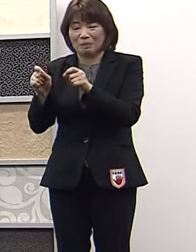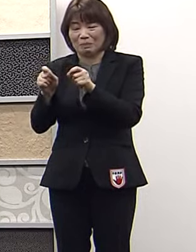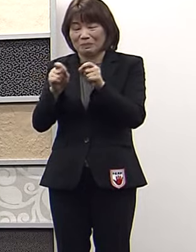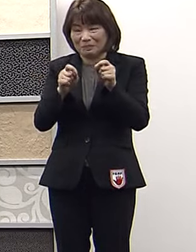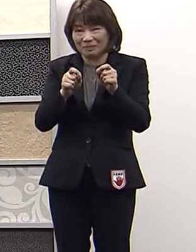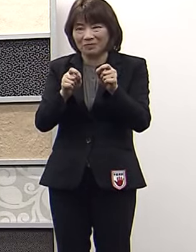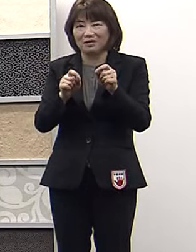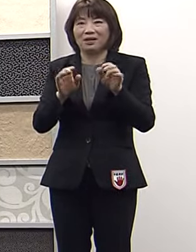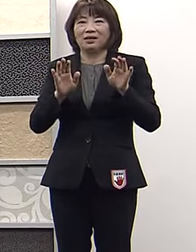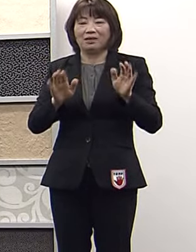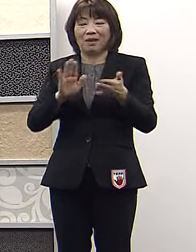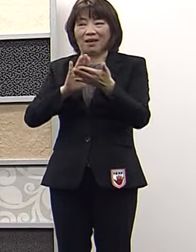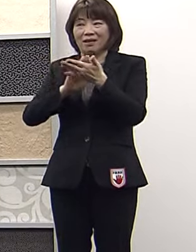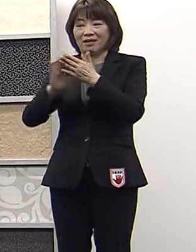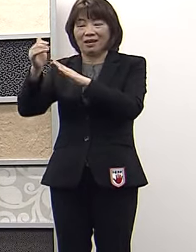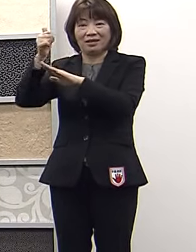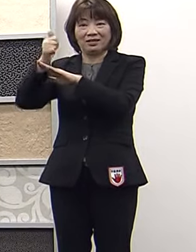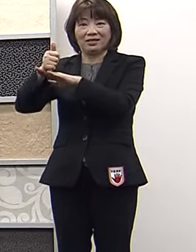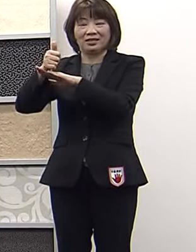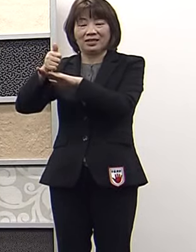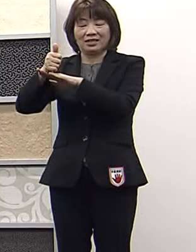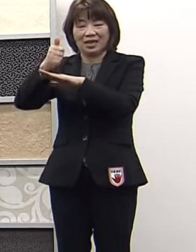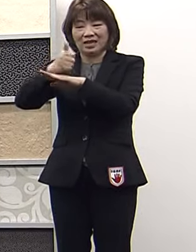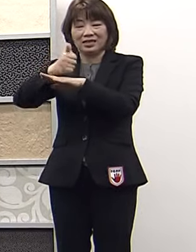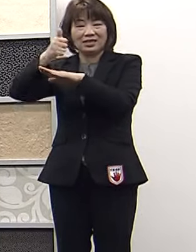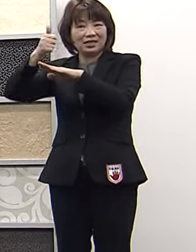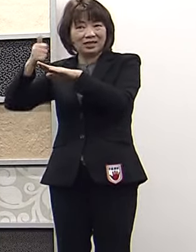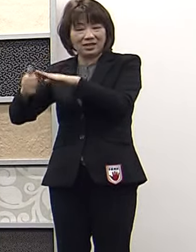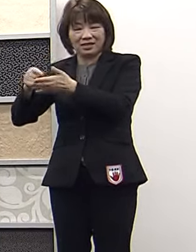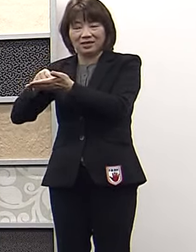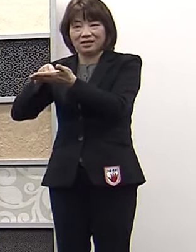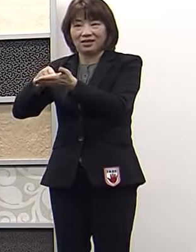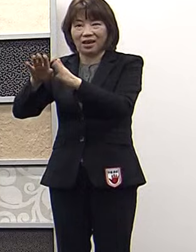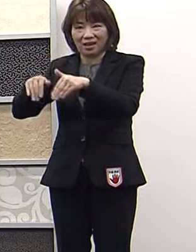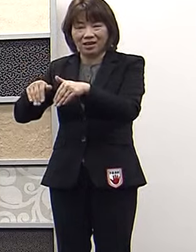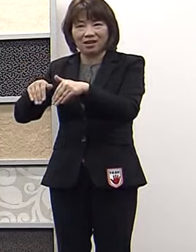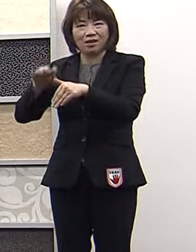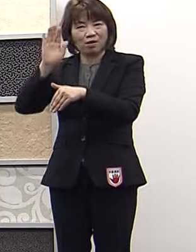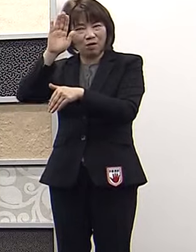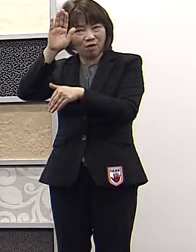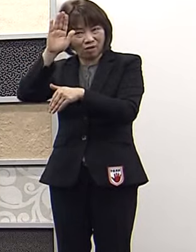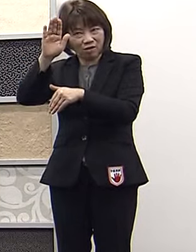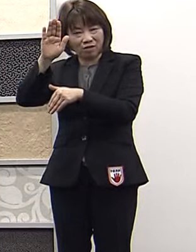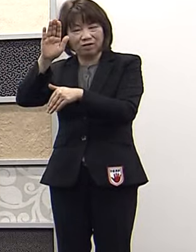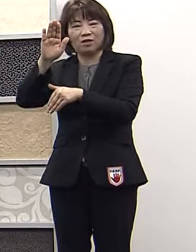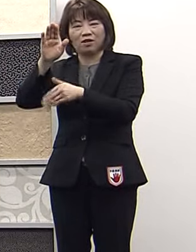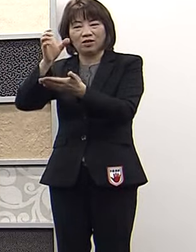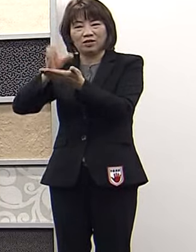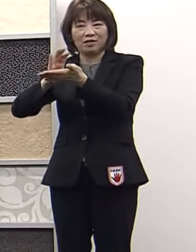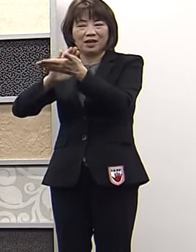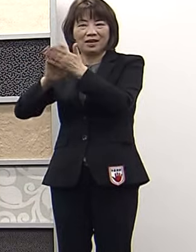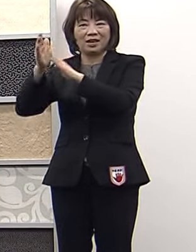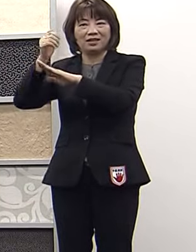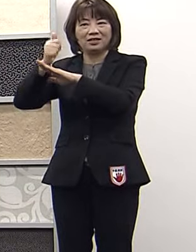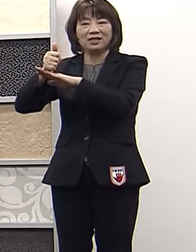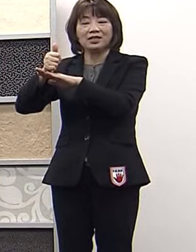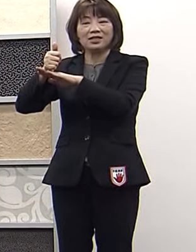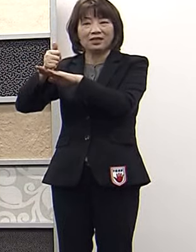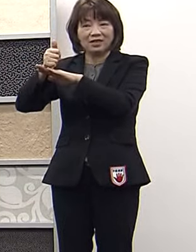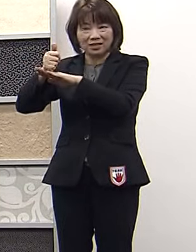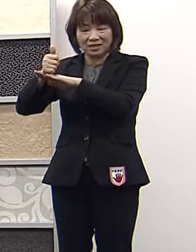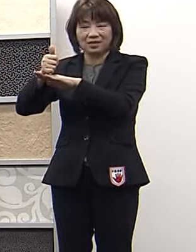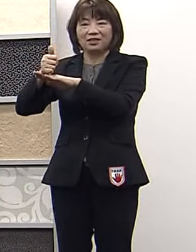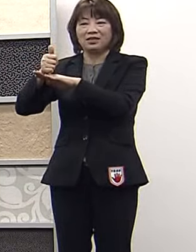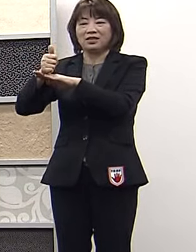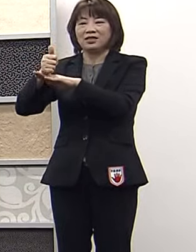代、今日は退職願を出したということで今回の静岡県知事のトップ交代に関して、まあ、リニアの工事への